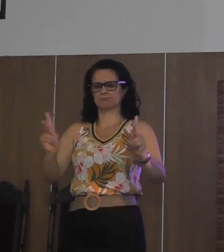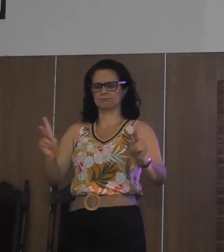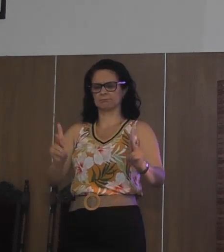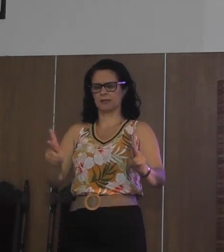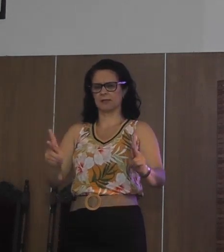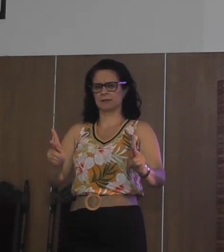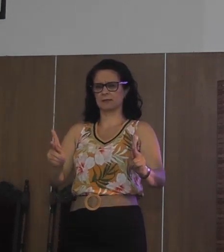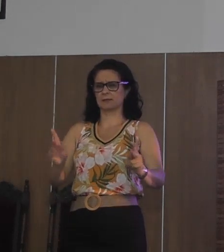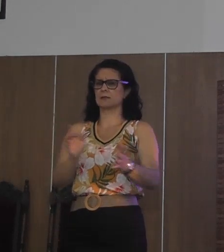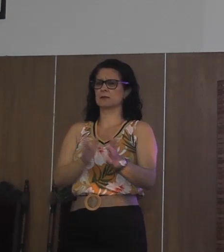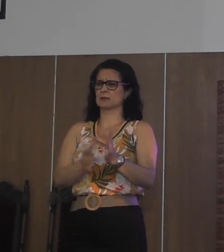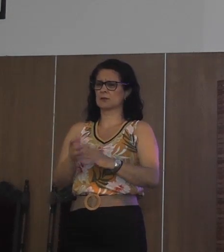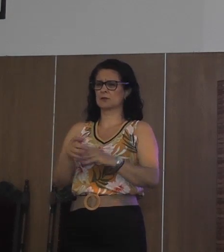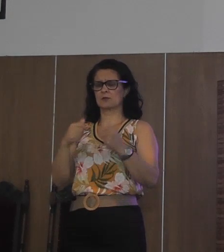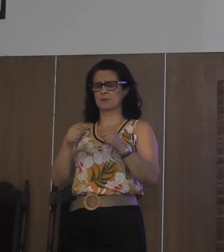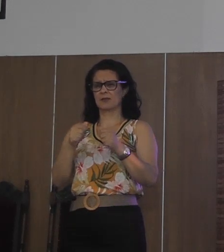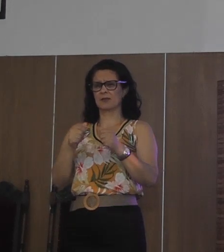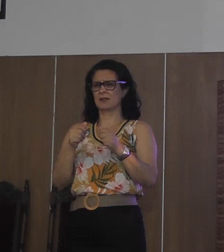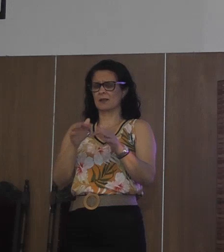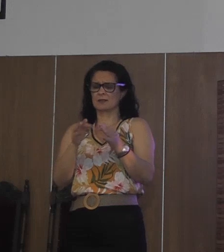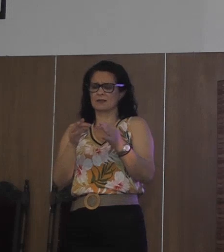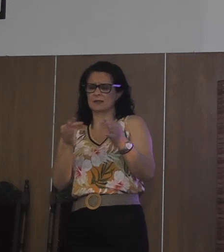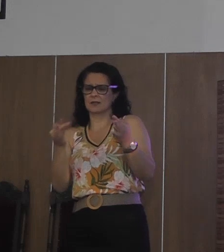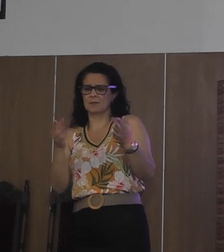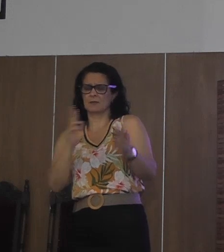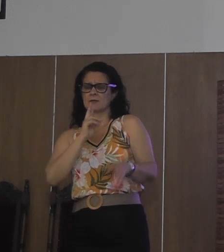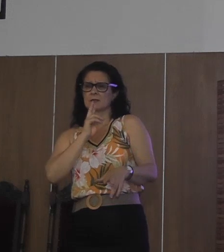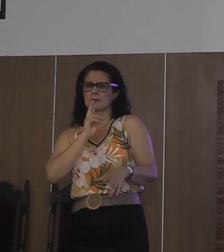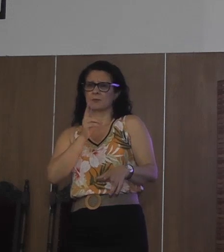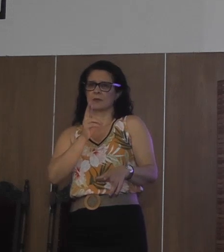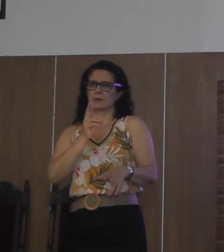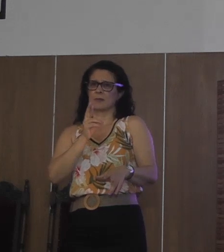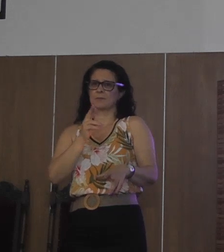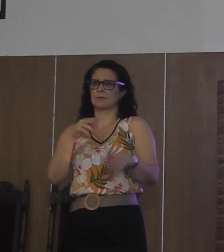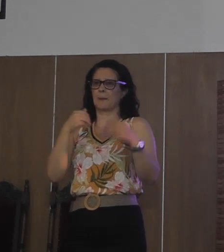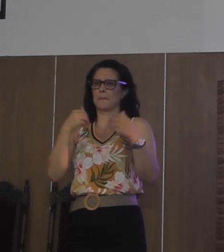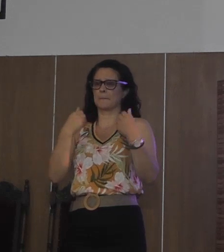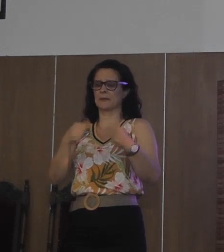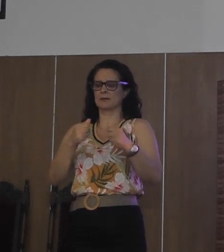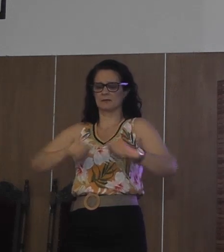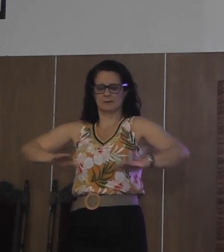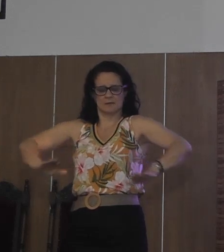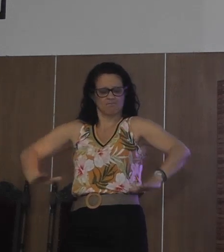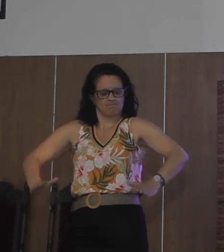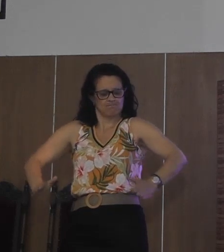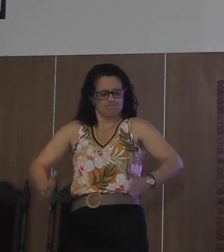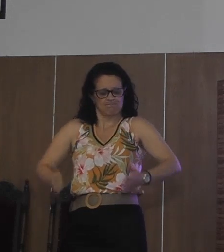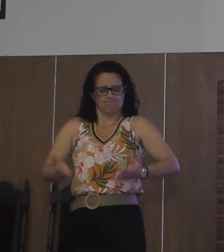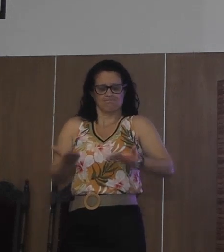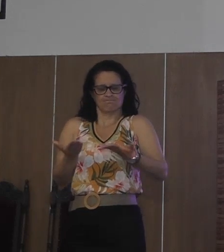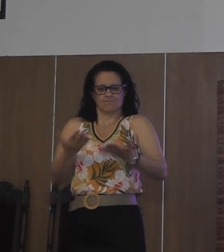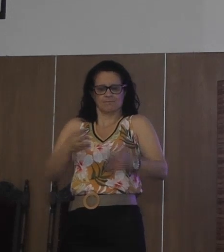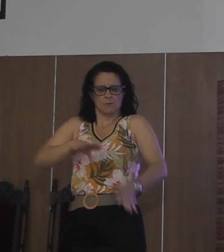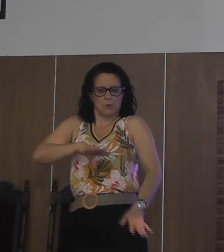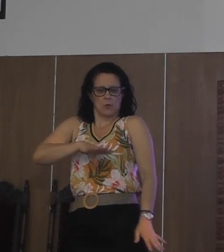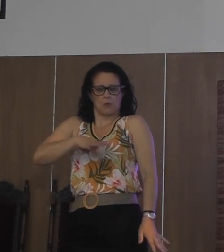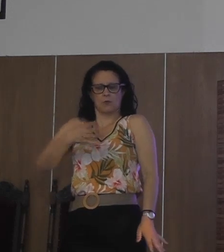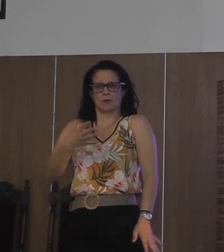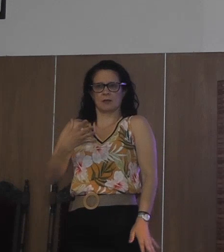o versículo ali. Mas por que ele falou? Tende bom ânimo. Se anima, rapaz.